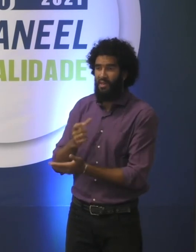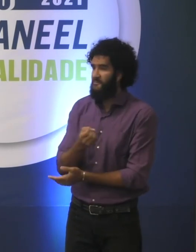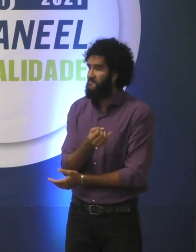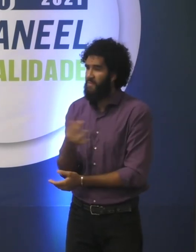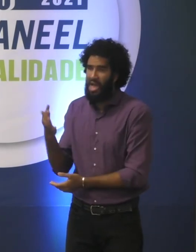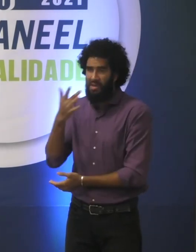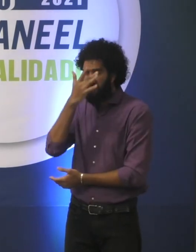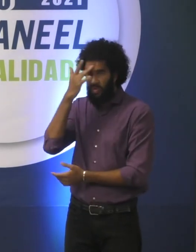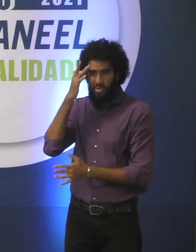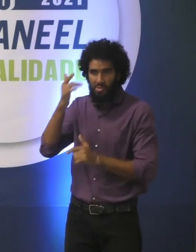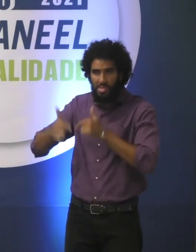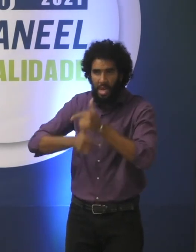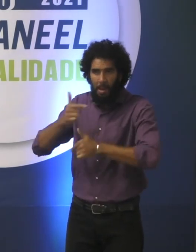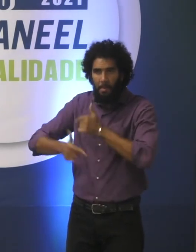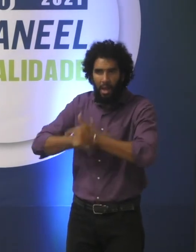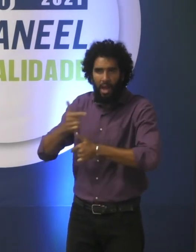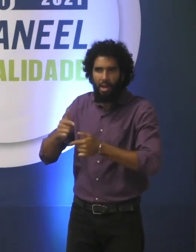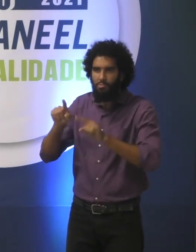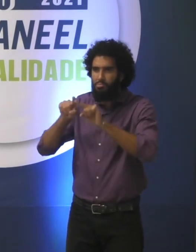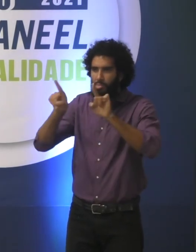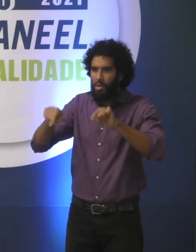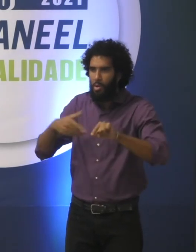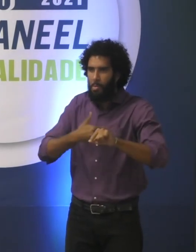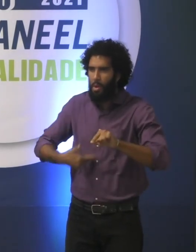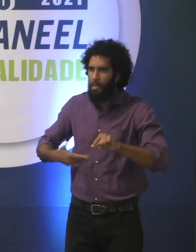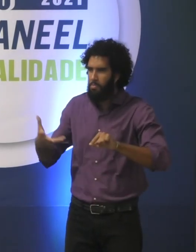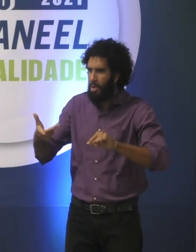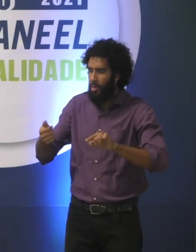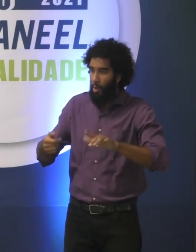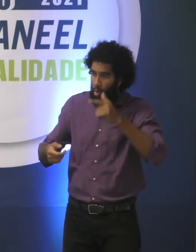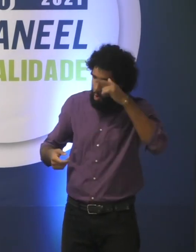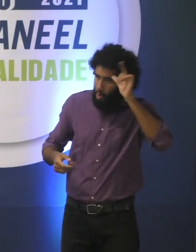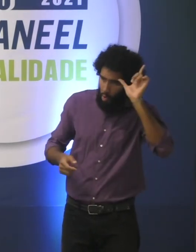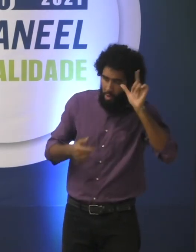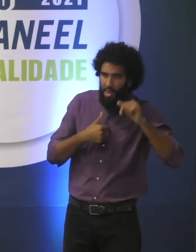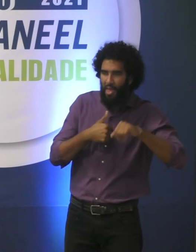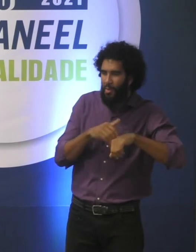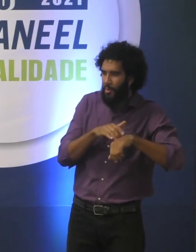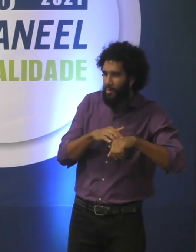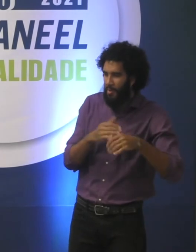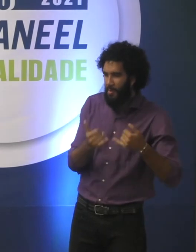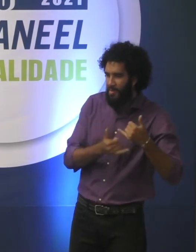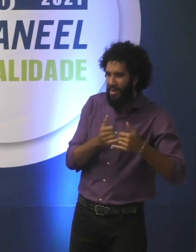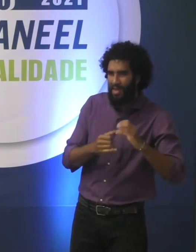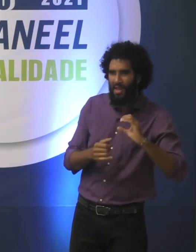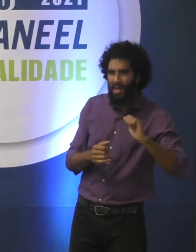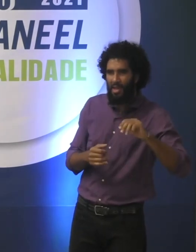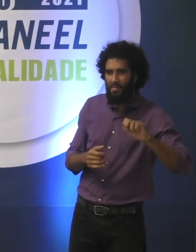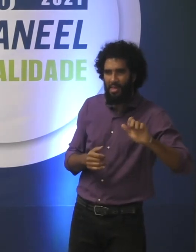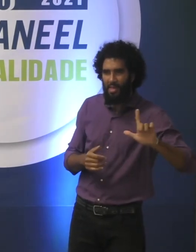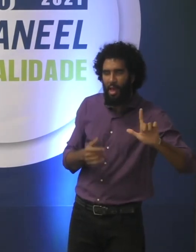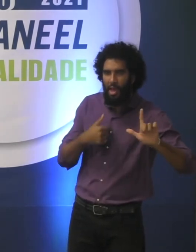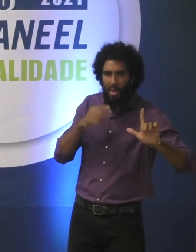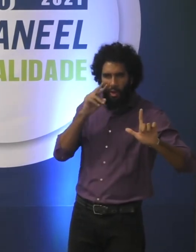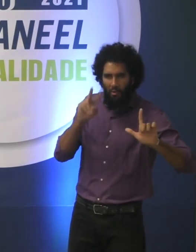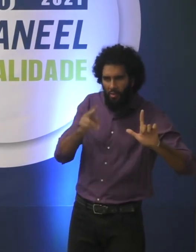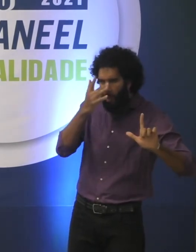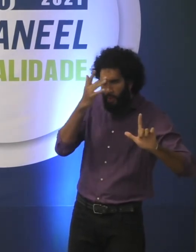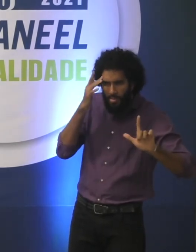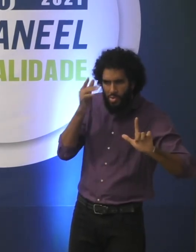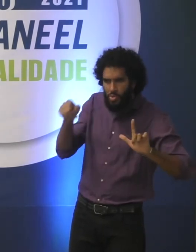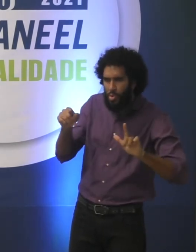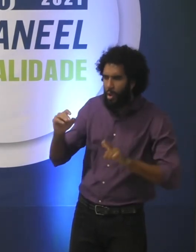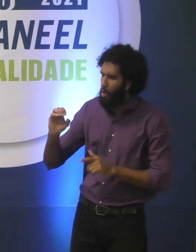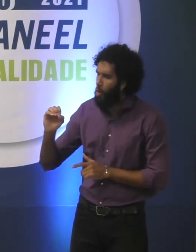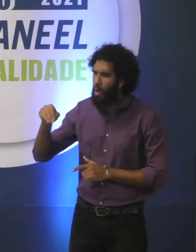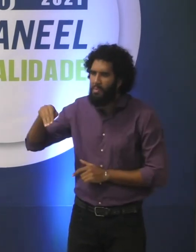estão espalhados por tudo que é lado. Ontem, na reunião do CMS, eu brinquei com a Camila, que eu olhei para a esquerda, vi um servidor da ANEEL no ONS,